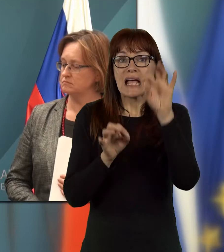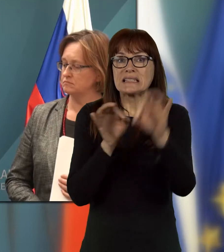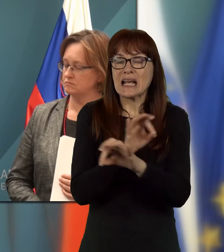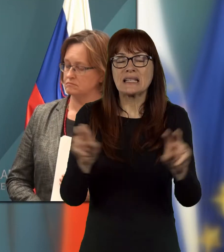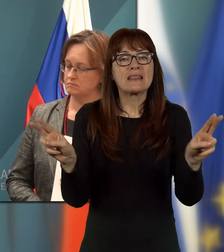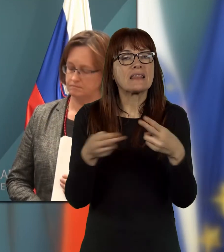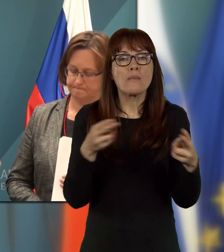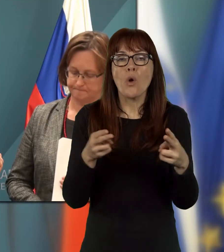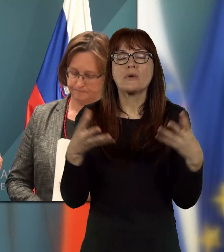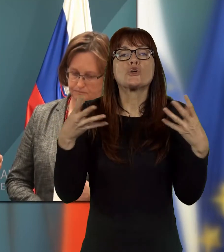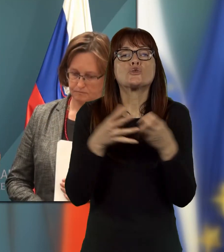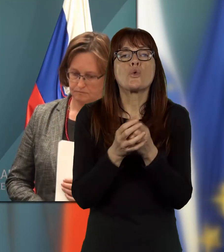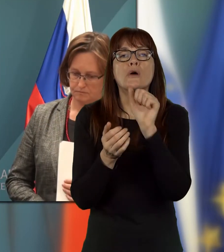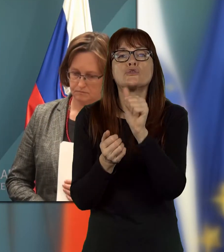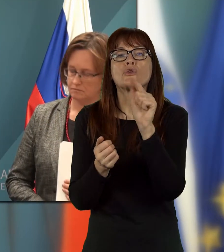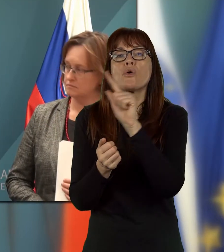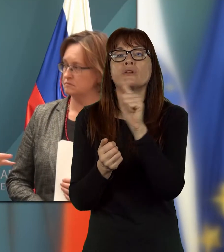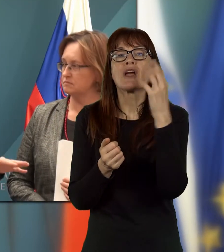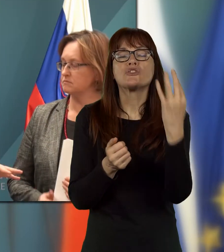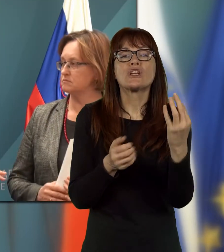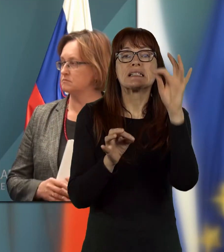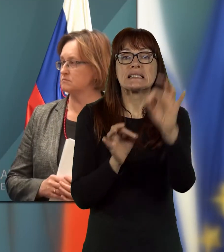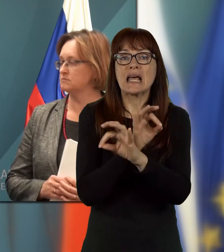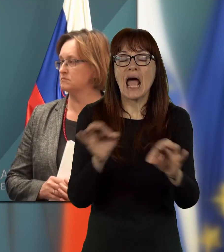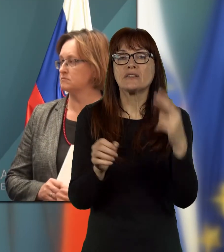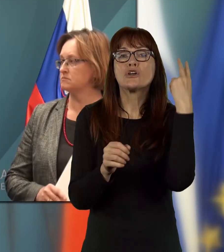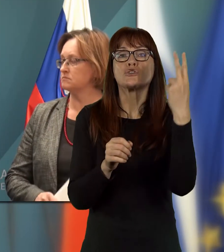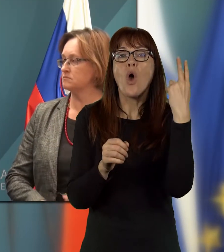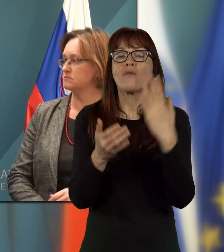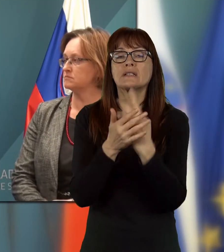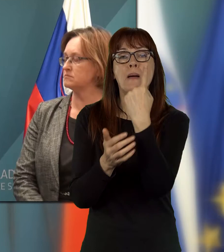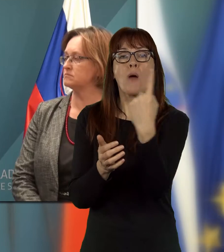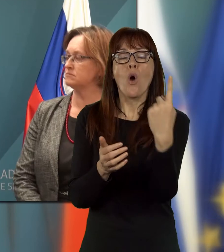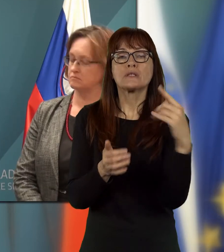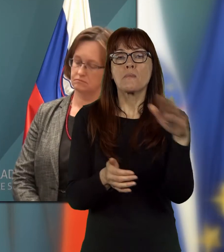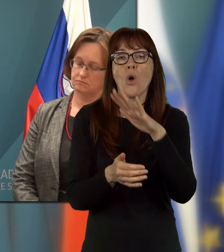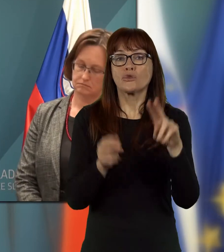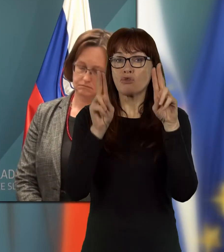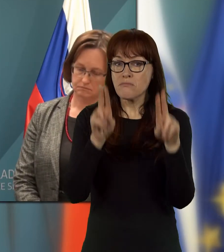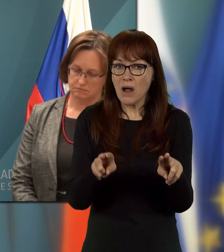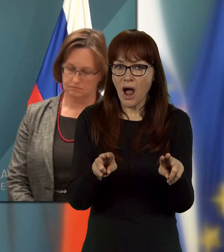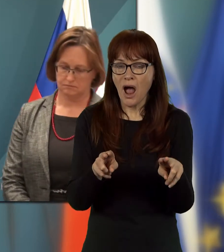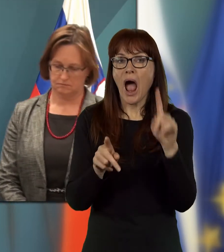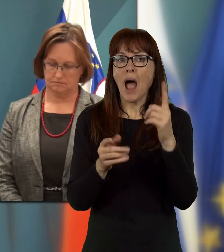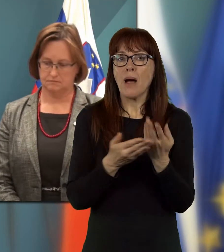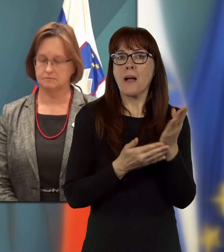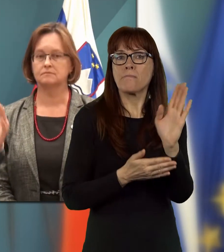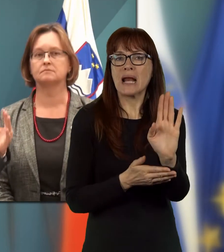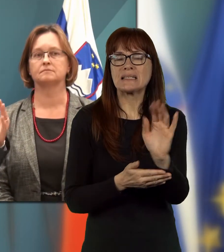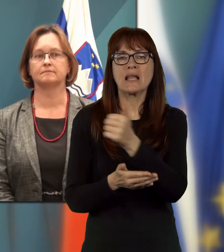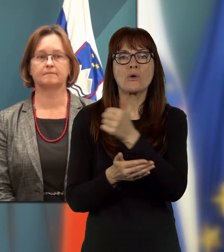seveda ta strategija ne more biti skupek 142 strategij, ki jih Slovenija za posameznih področjih ima,